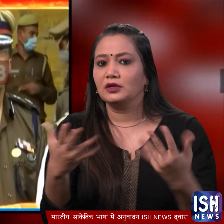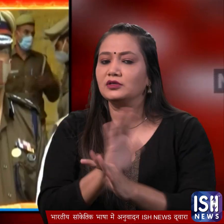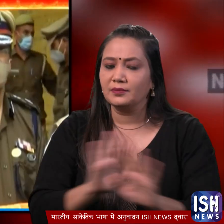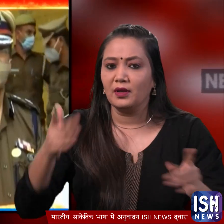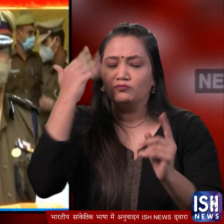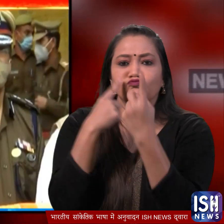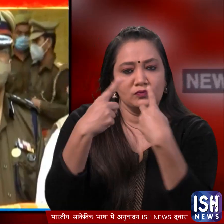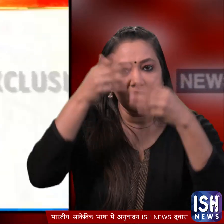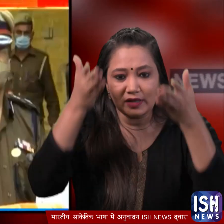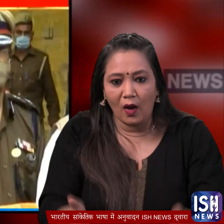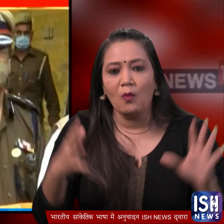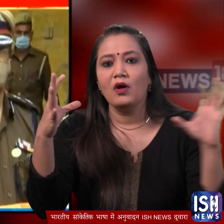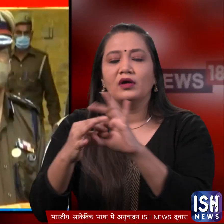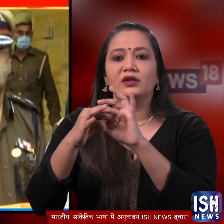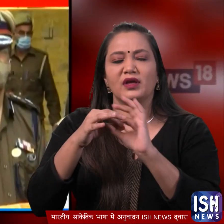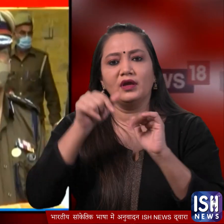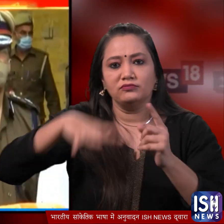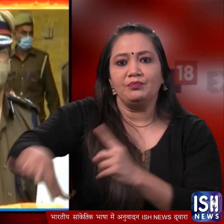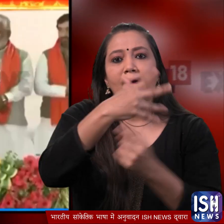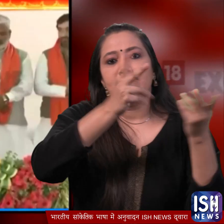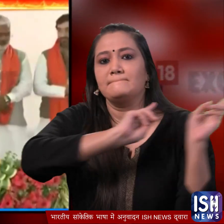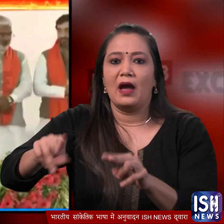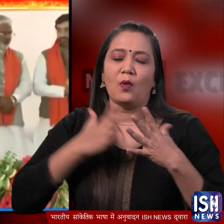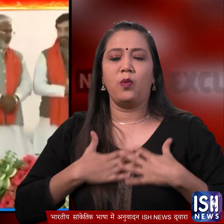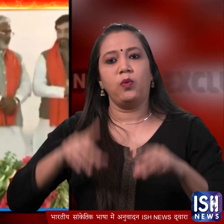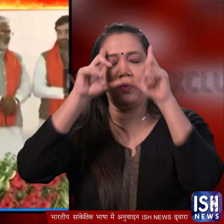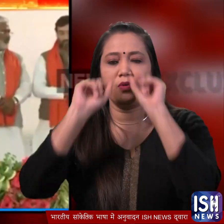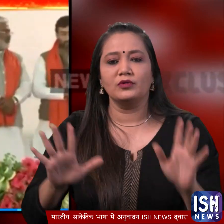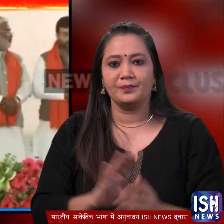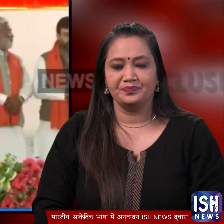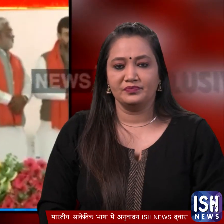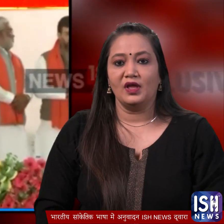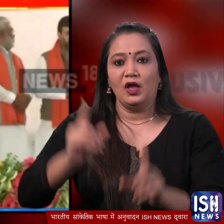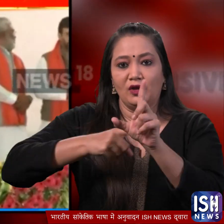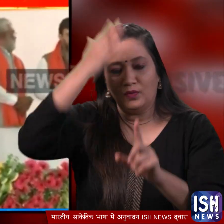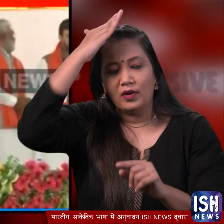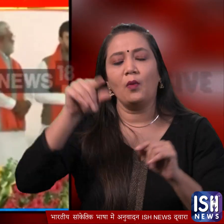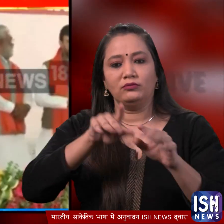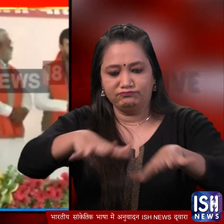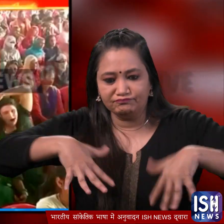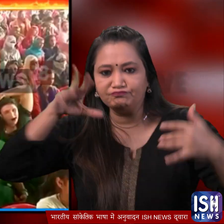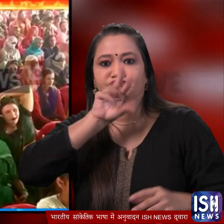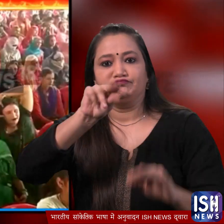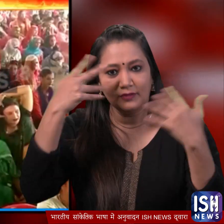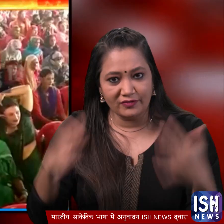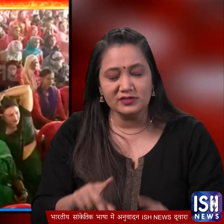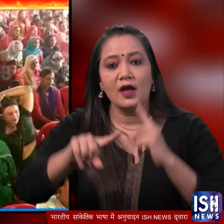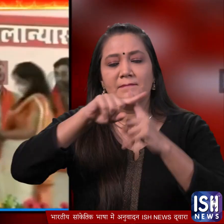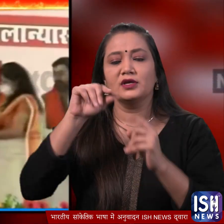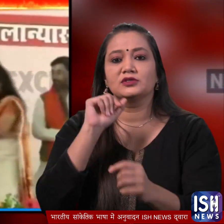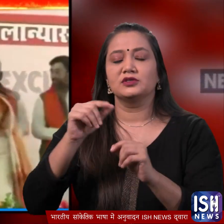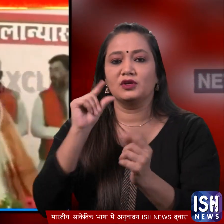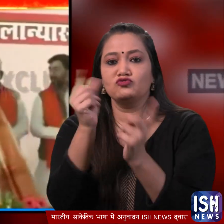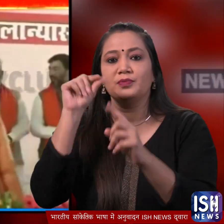की थी, उसके परिणाम स्वरूप इस कस्बे में शांति आई। इस मौके पर सीएम योगी ने एक जनसभा को संबोधित करने के अलावा यूपी पुलिस